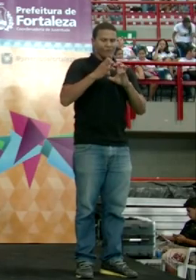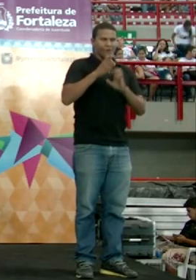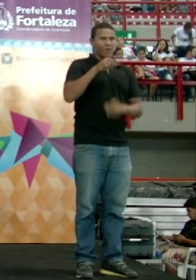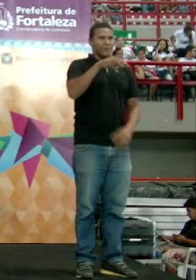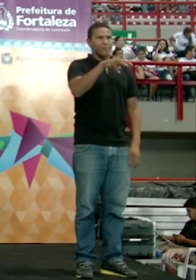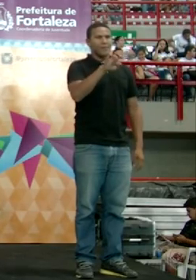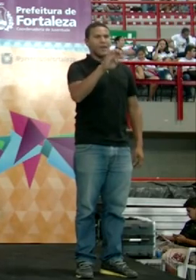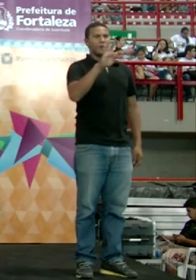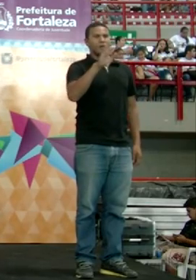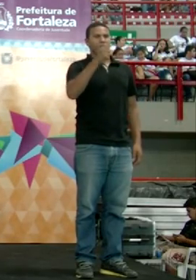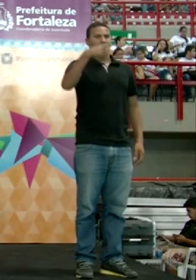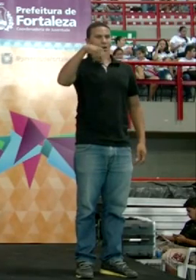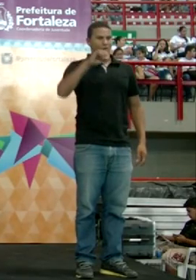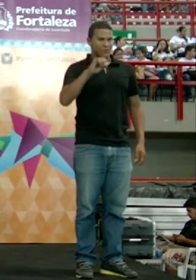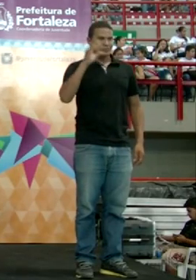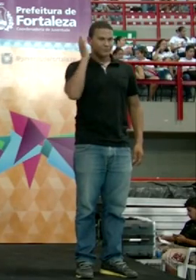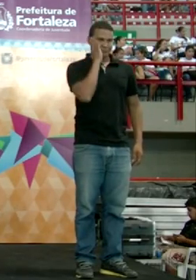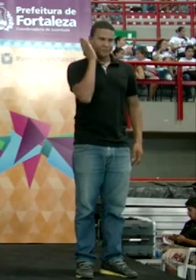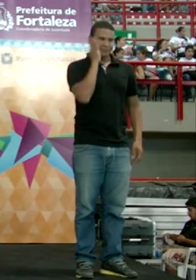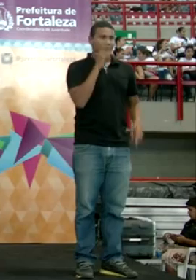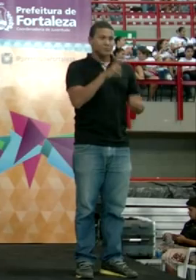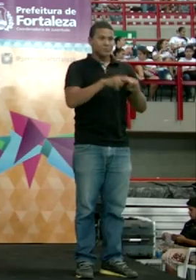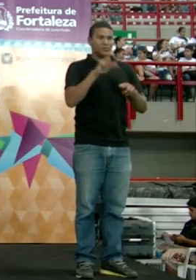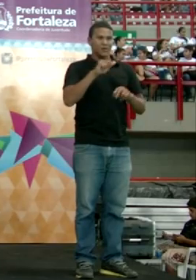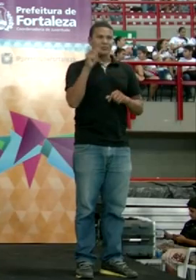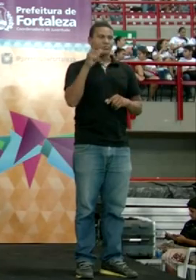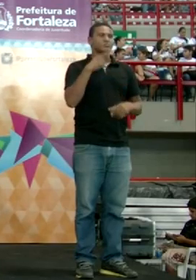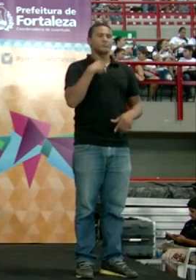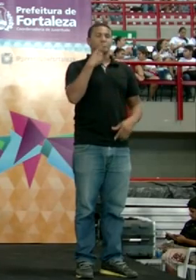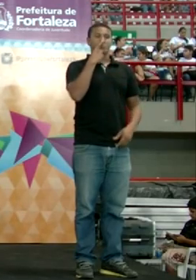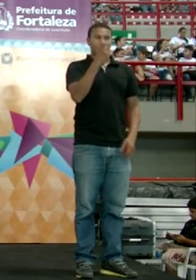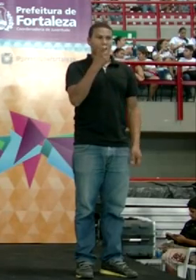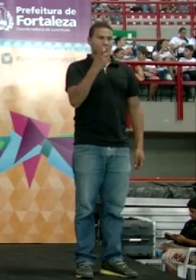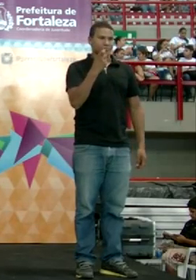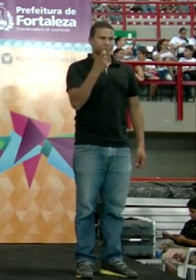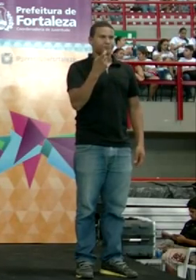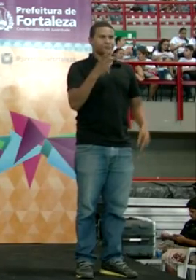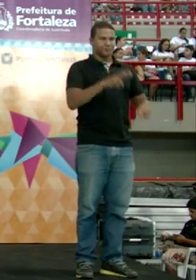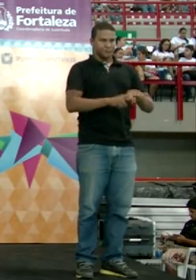exemplo, tem um estudo que mostra que